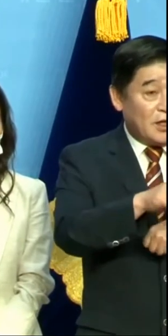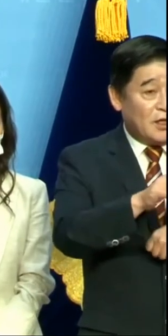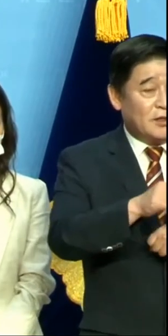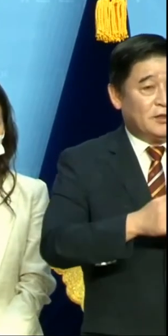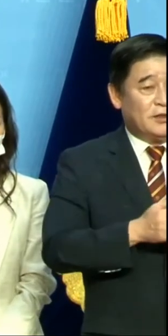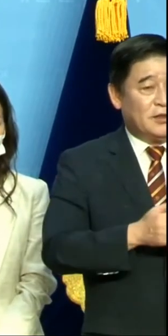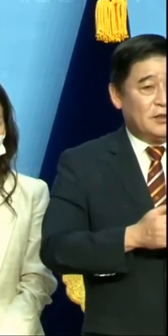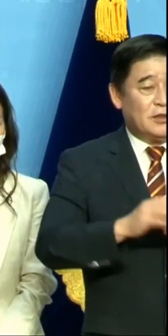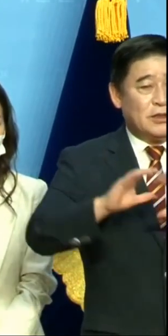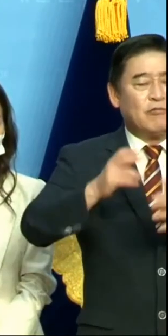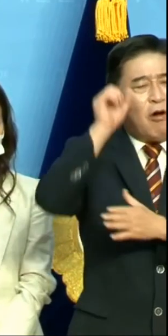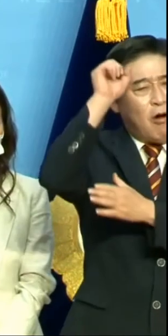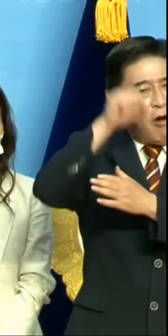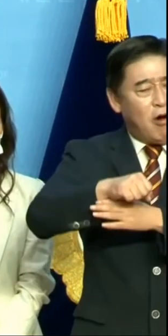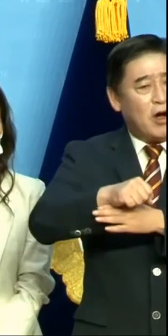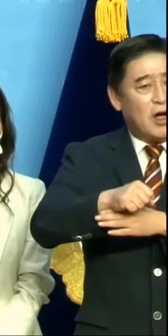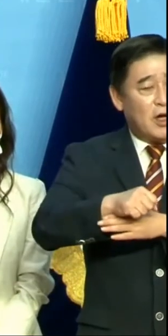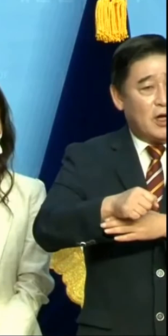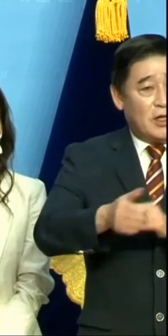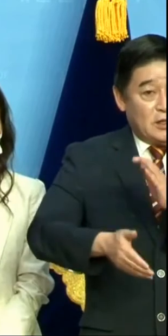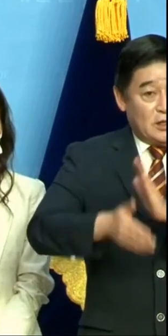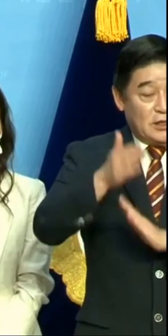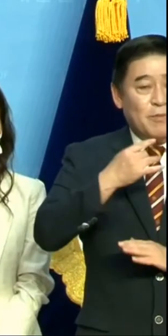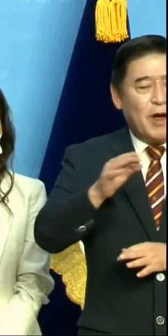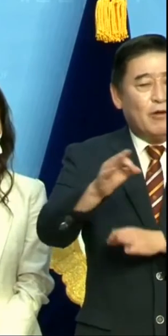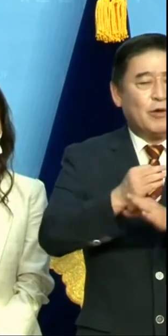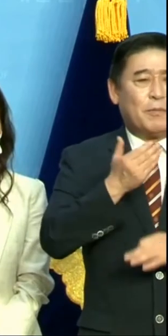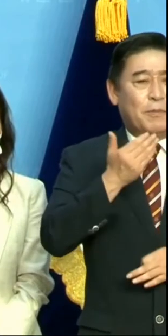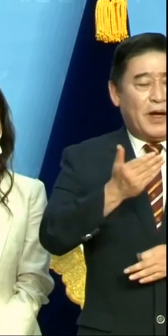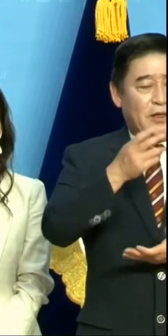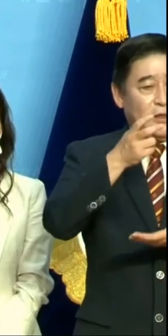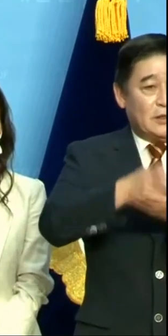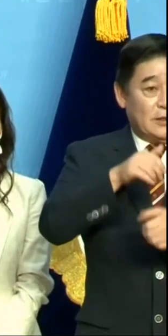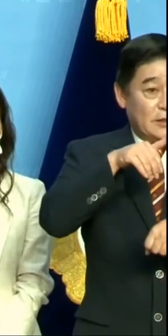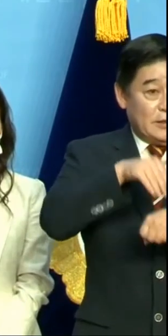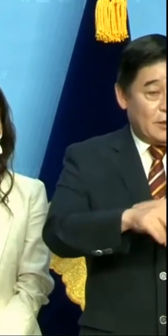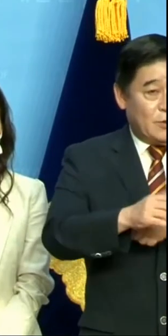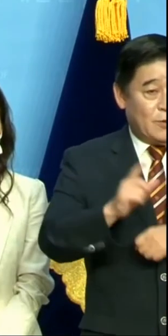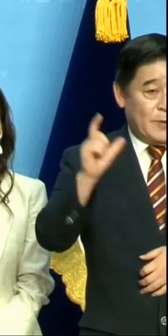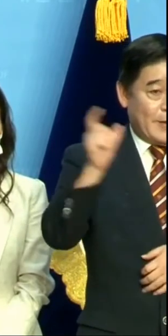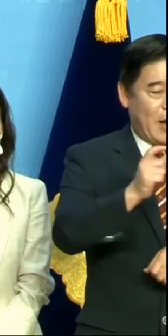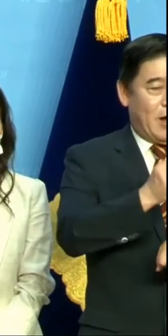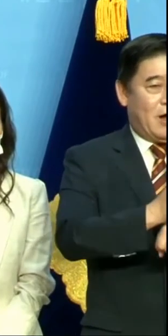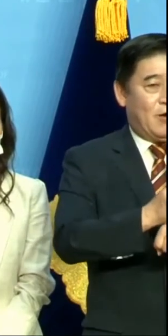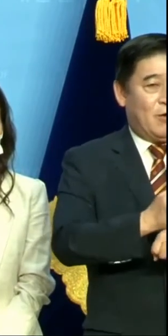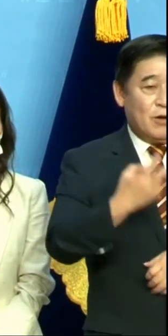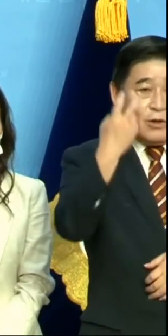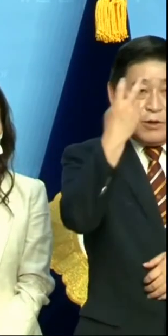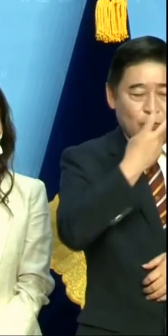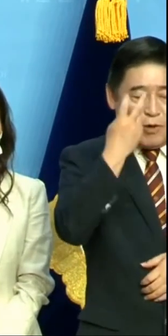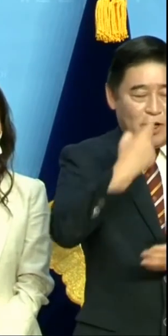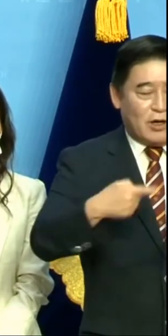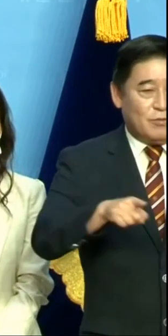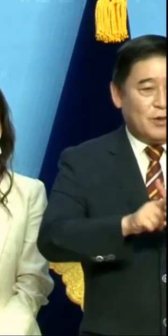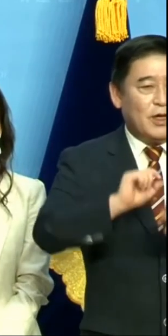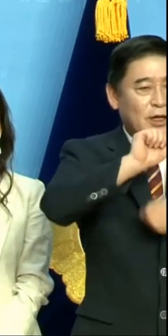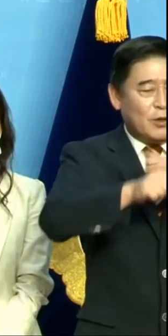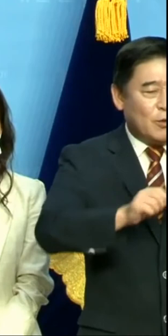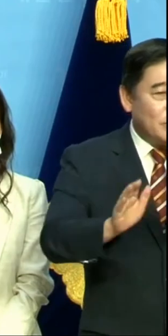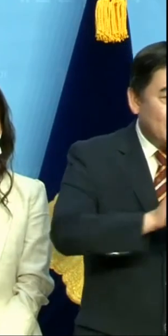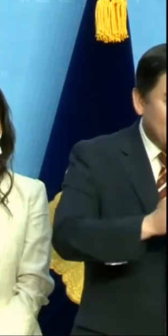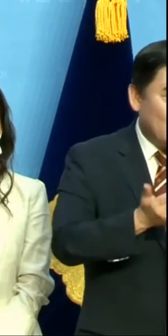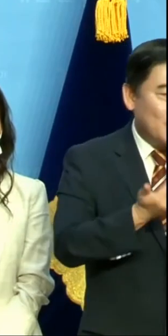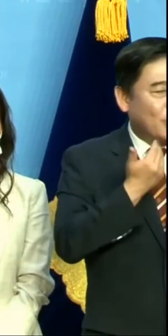등록제를 국가의 허가를 받은 시설만 운영할 수 있도록 허가제로 강 강화하고 관람을 위해 동물을 만지고